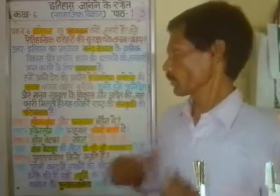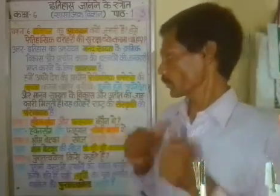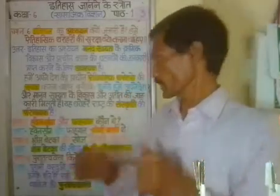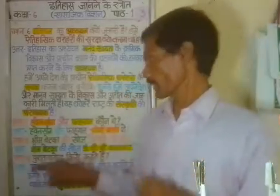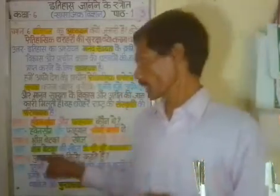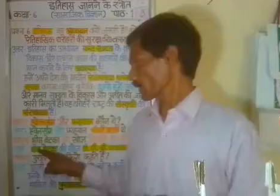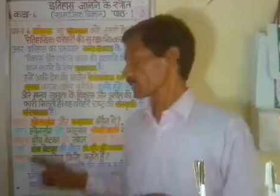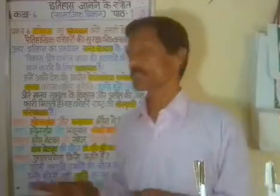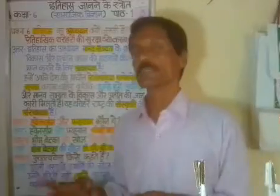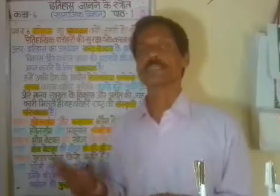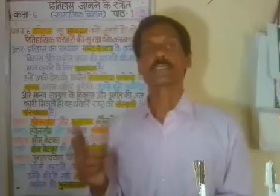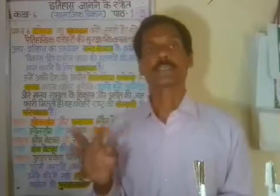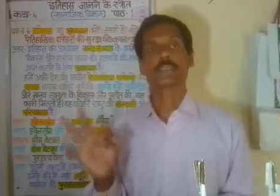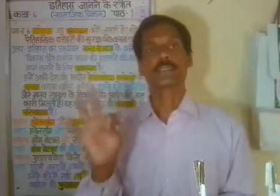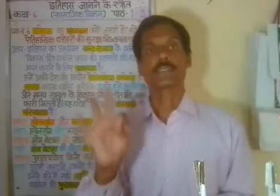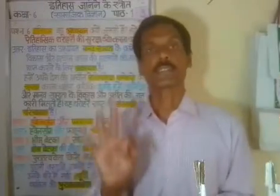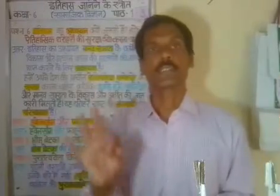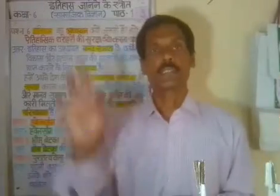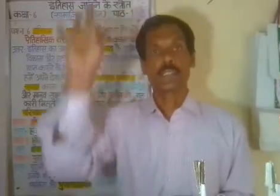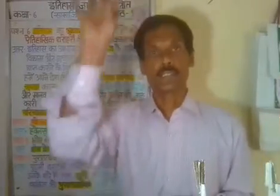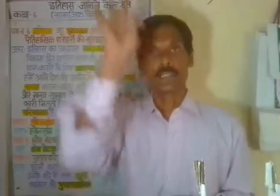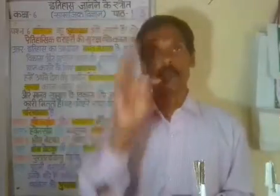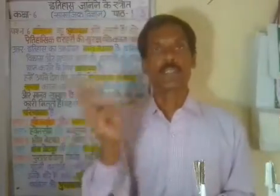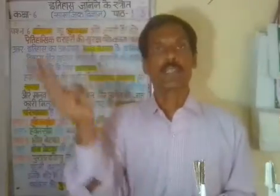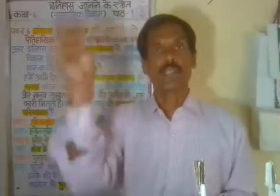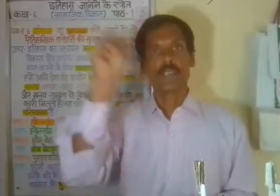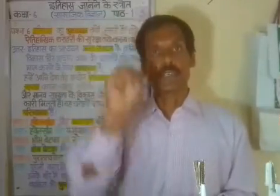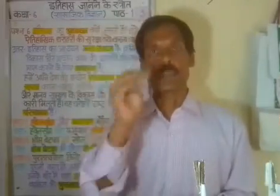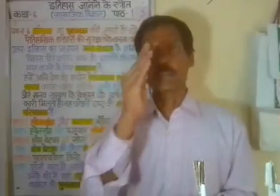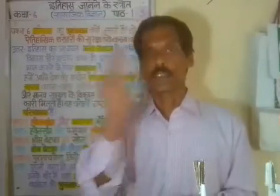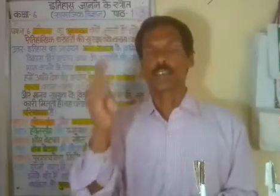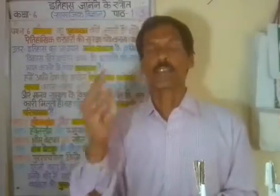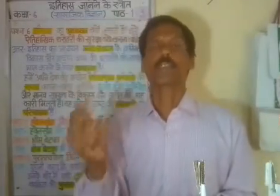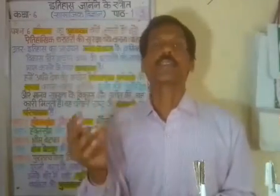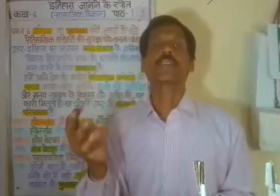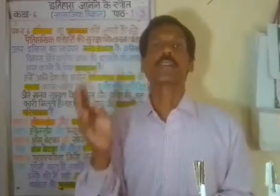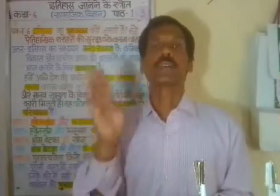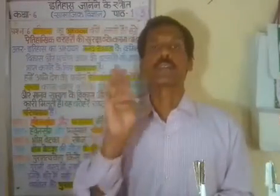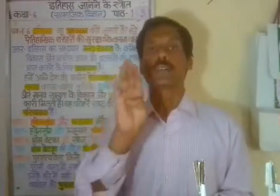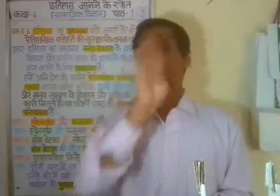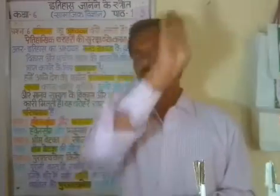उत्तर,